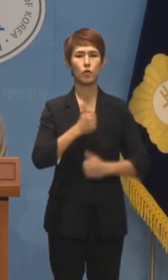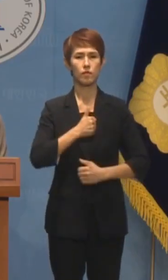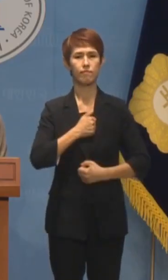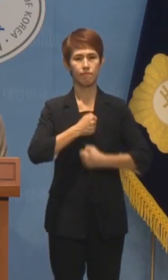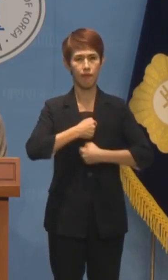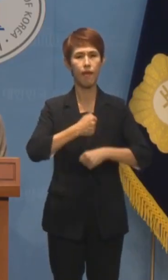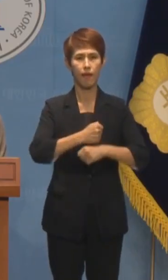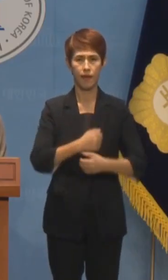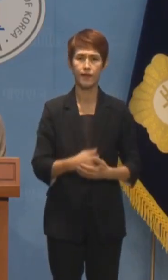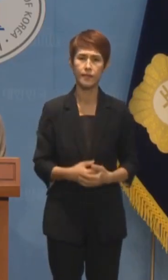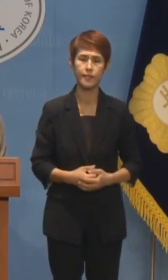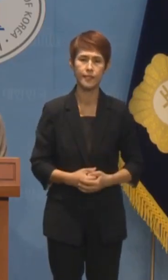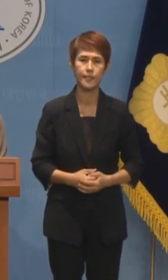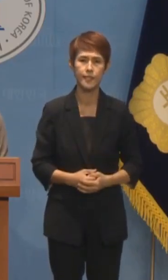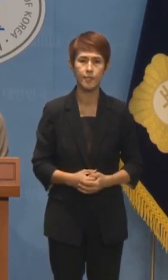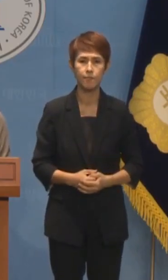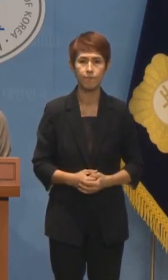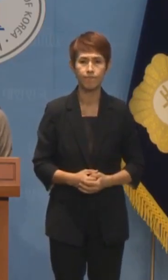지키겠습니다.